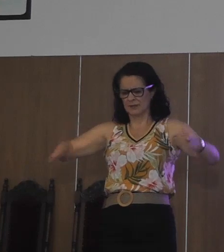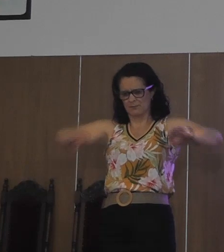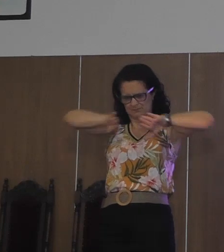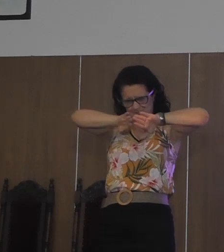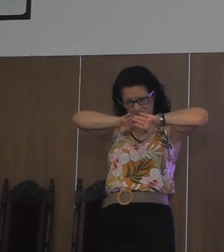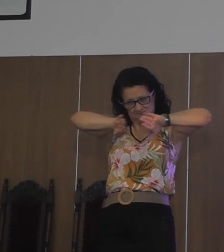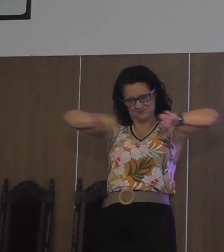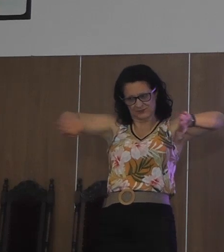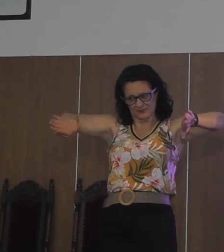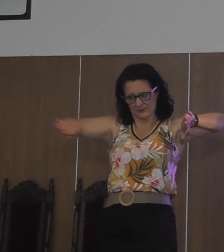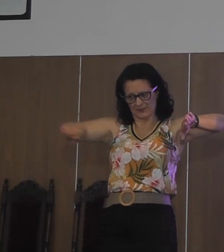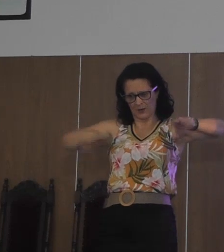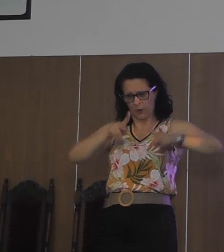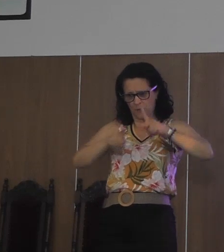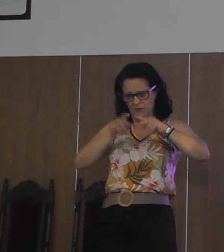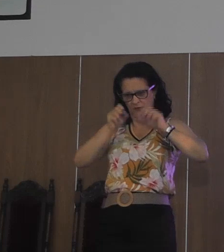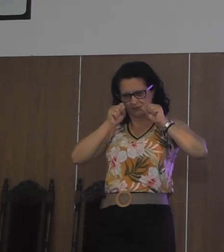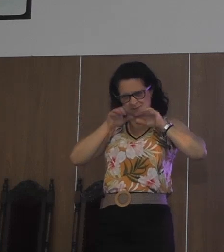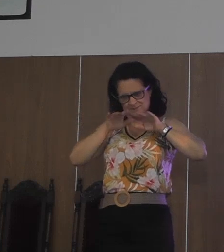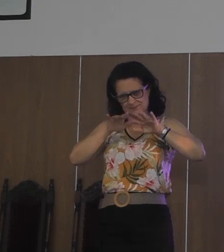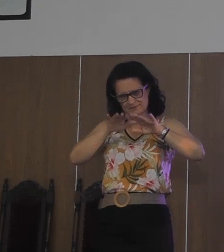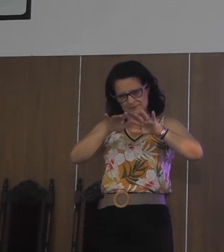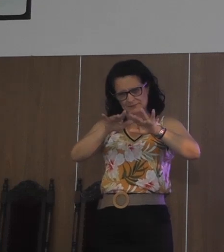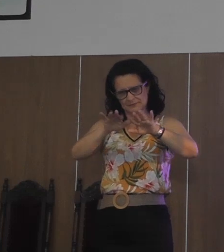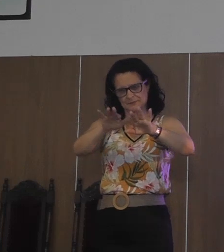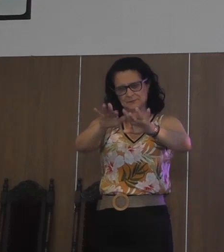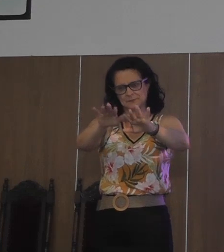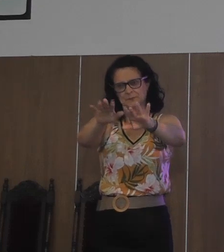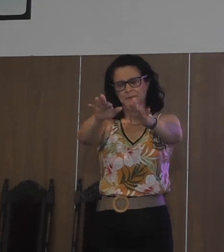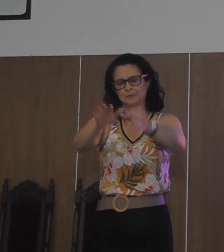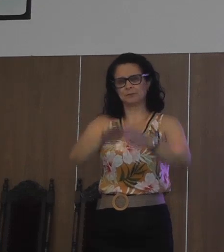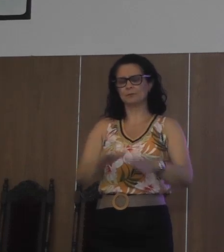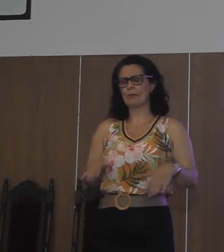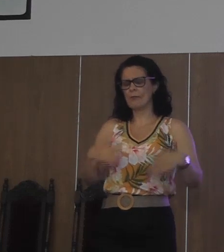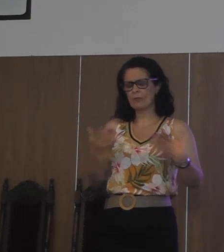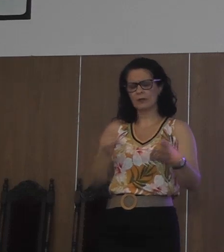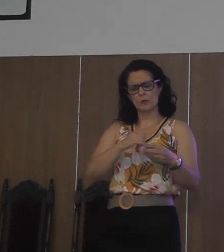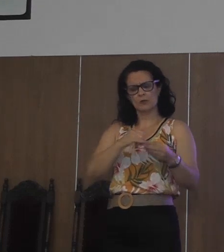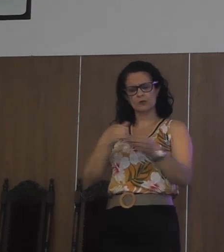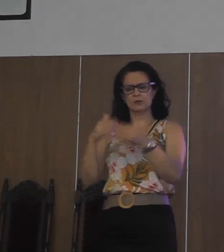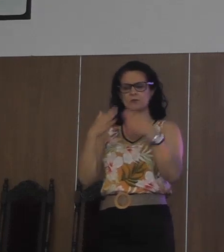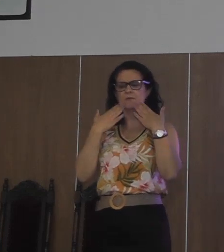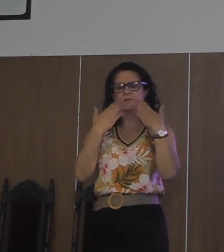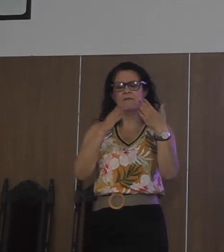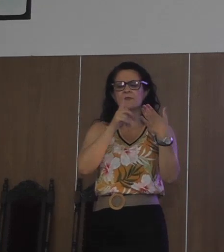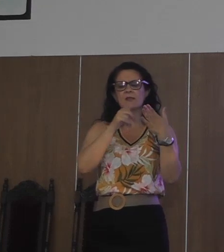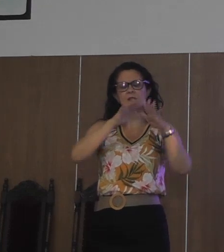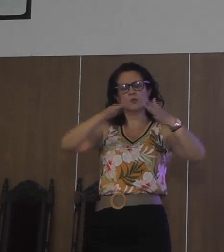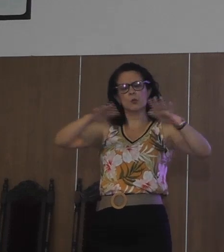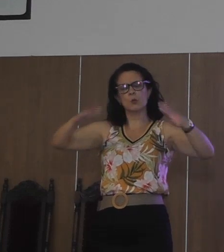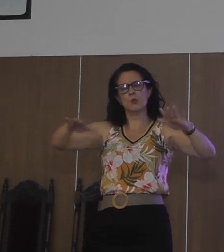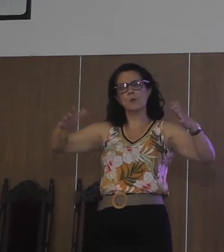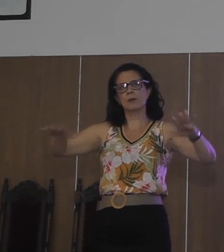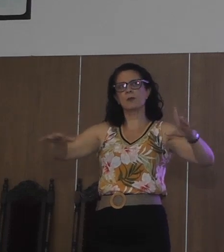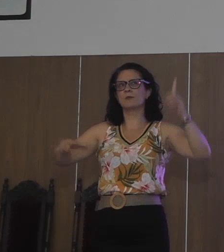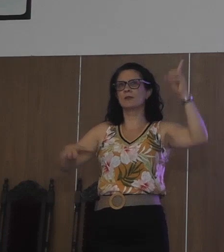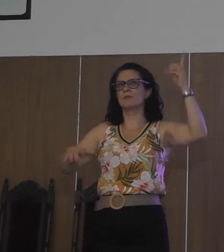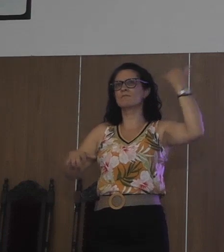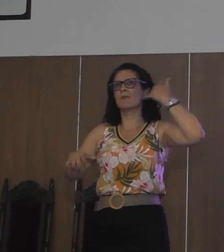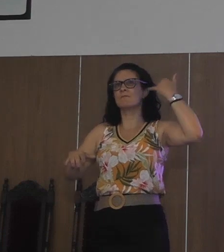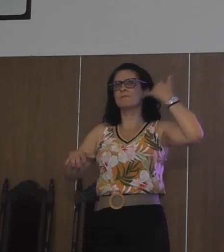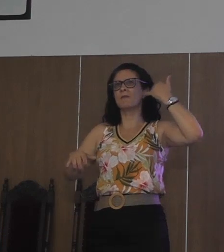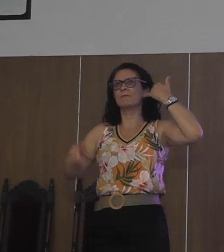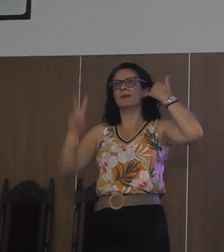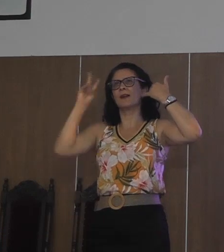Quando Josué se coloca de frente para aquele rio, Deus faz ele se lembrar de algumas coisas. E aqui